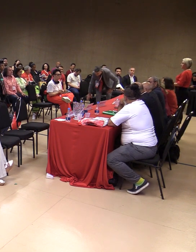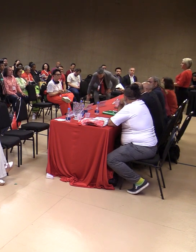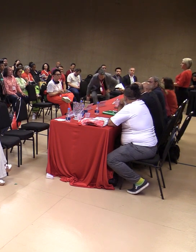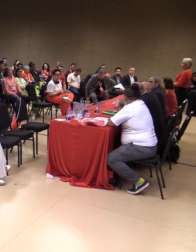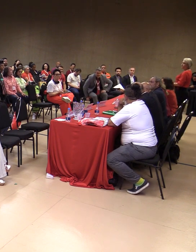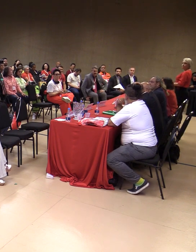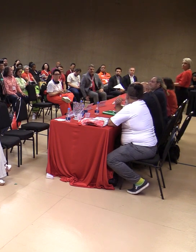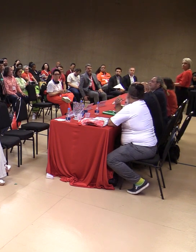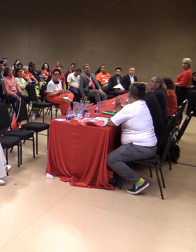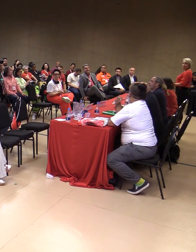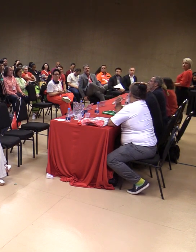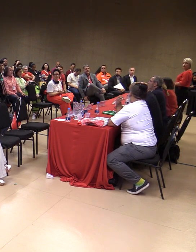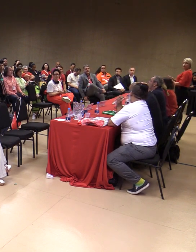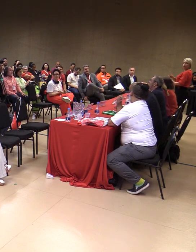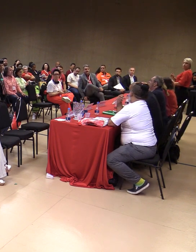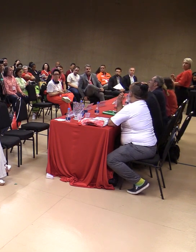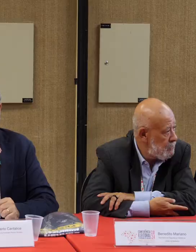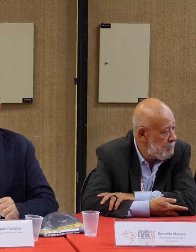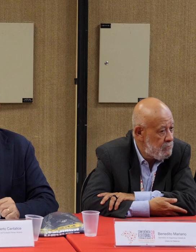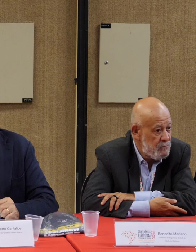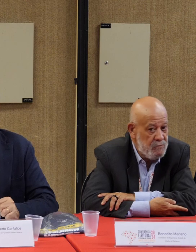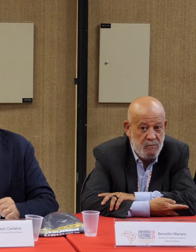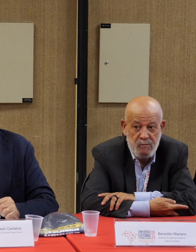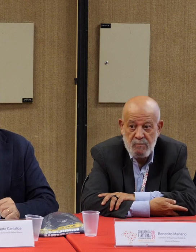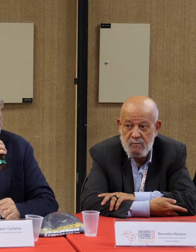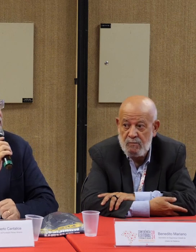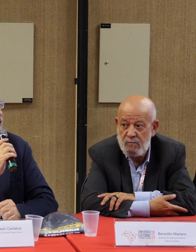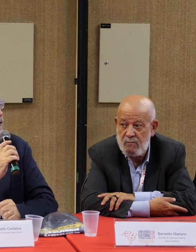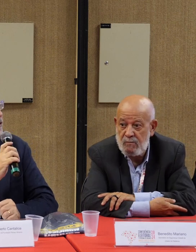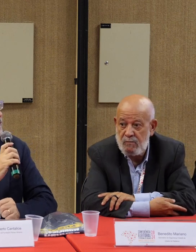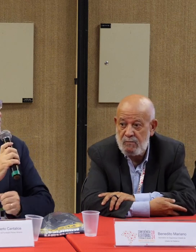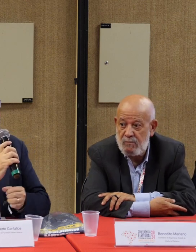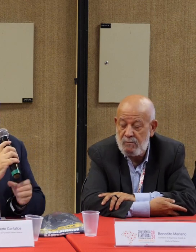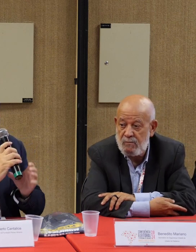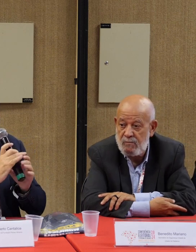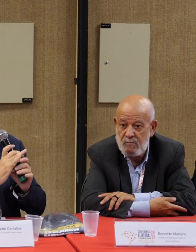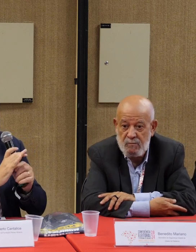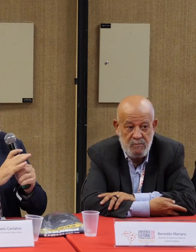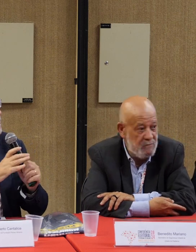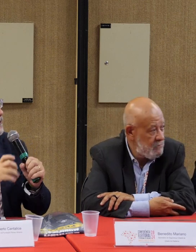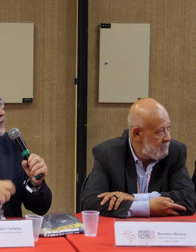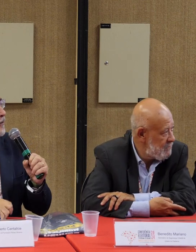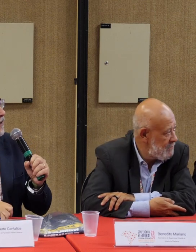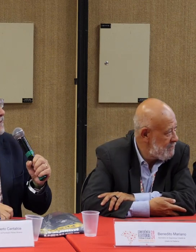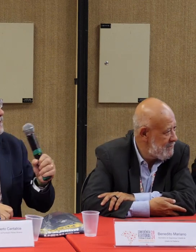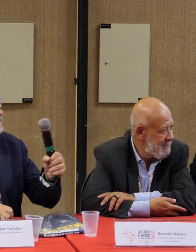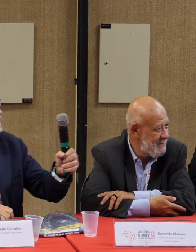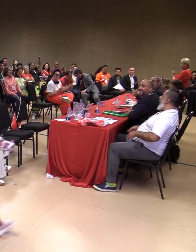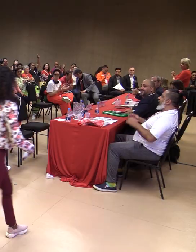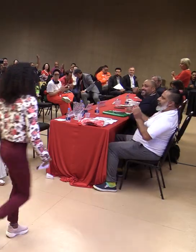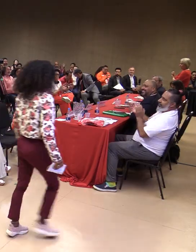Companheira Kátia, bom mesmo vai ficar se a nossa Adriana Costa virar ministra da Segurança